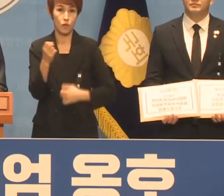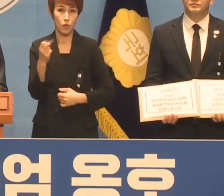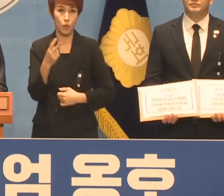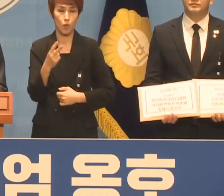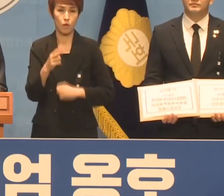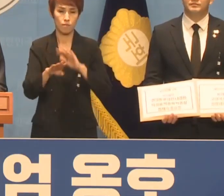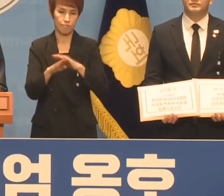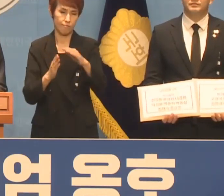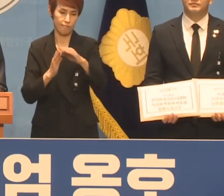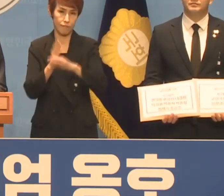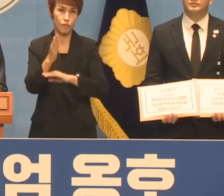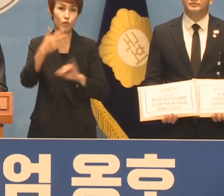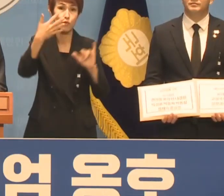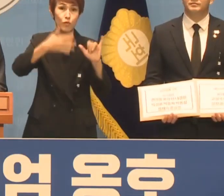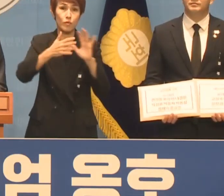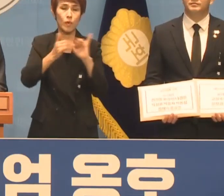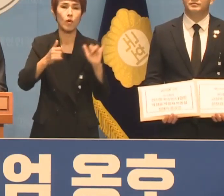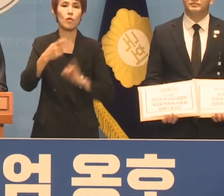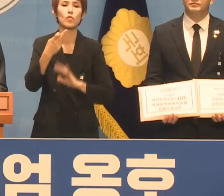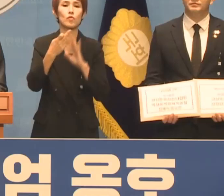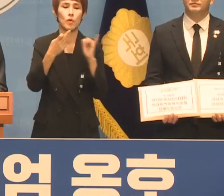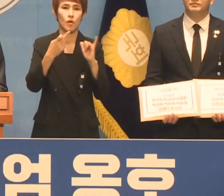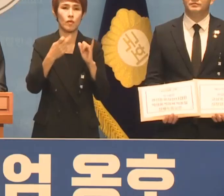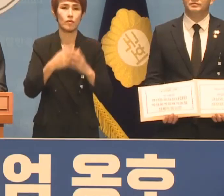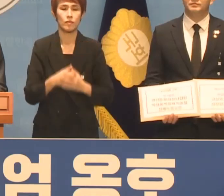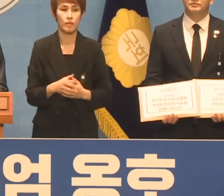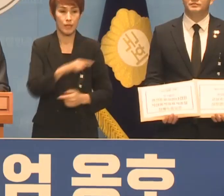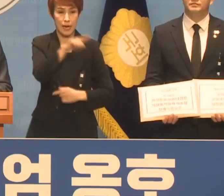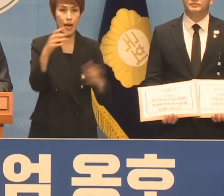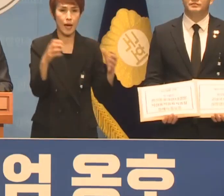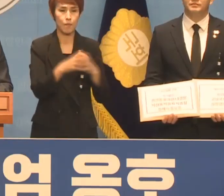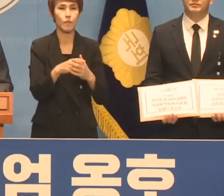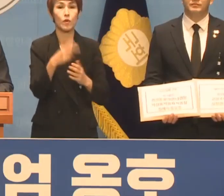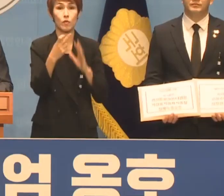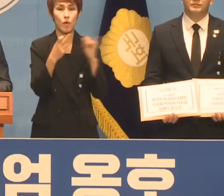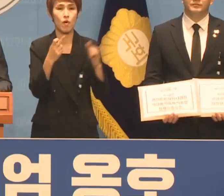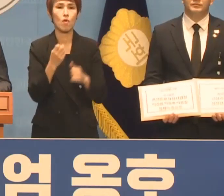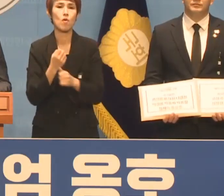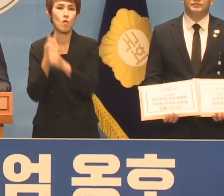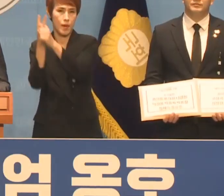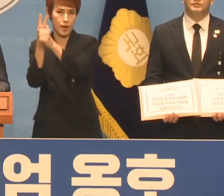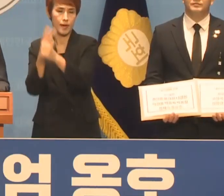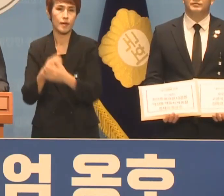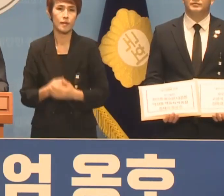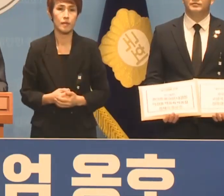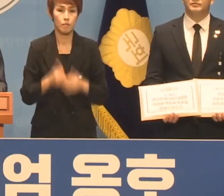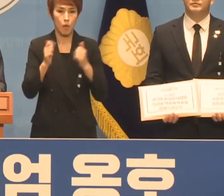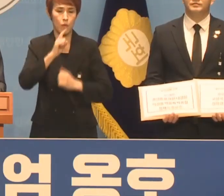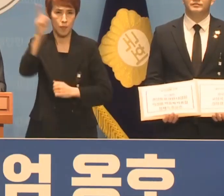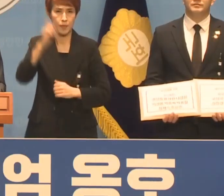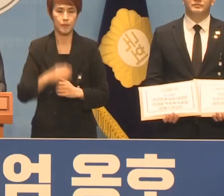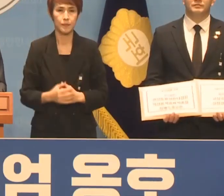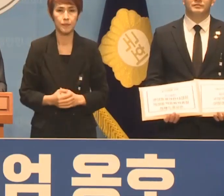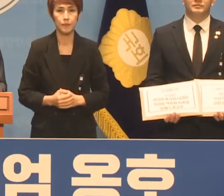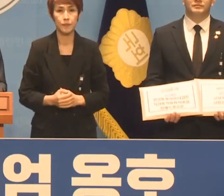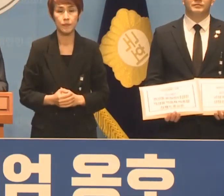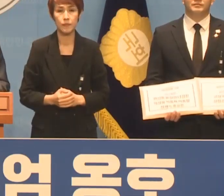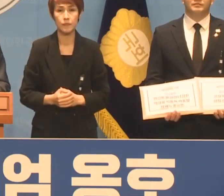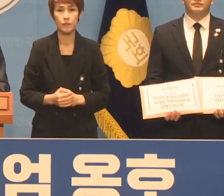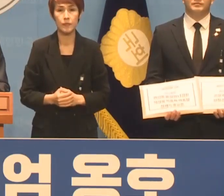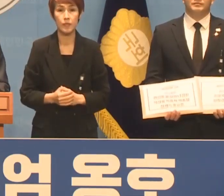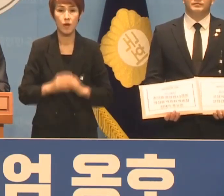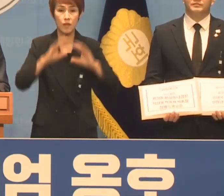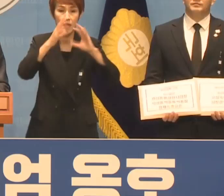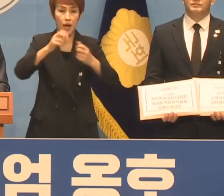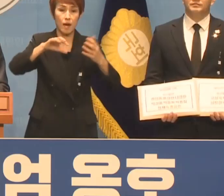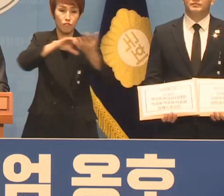유튜버 4명, 총 12명을 피고발인으로 해서 고발장을 제출을 합니다. 오늘 고발은 내란